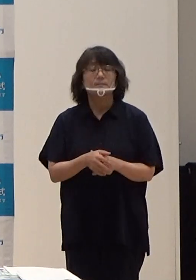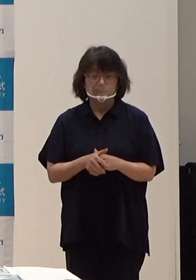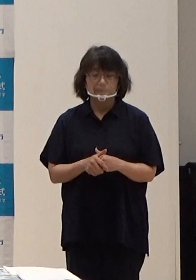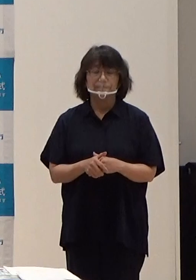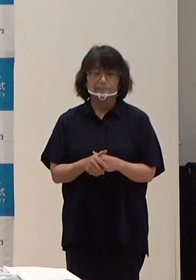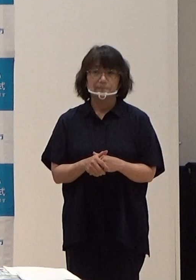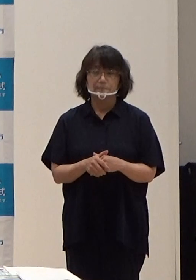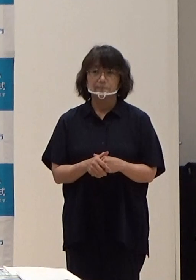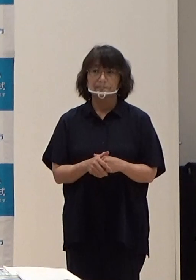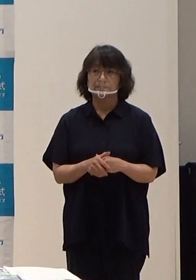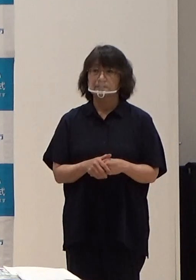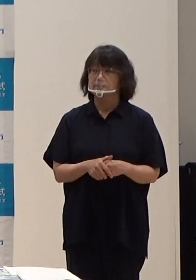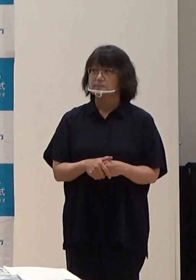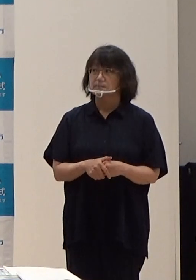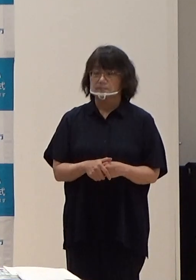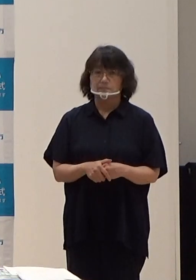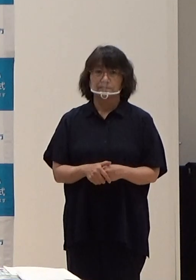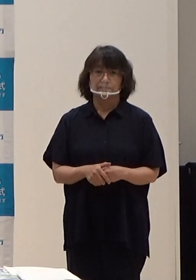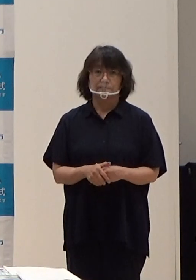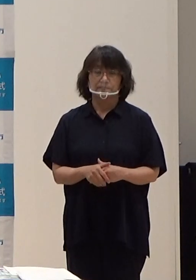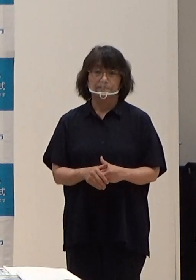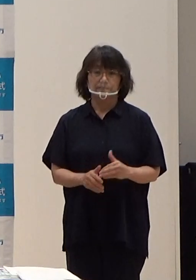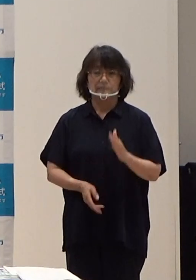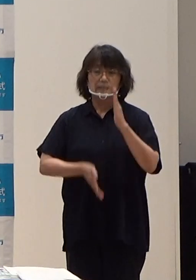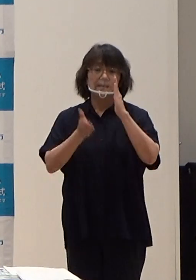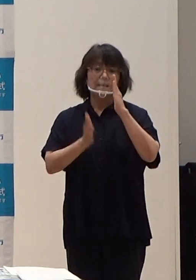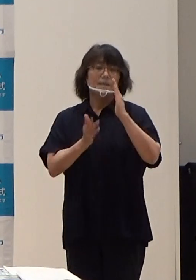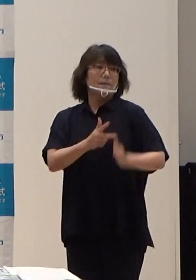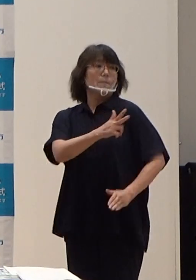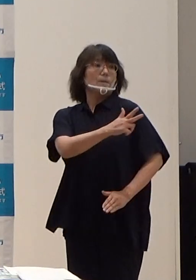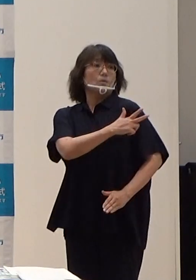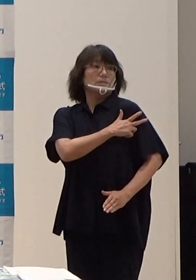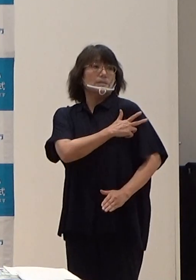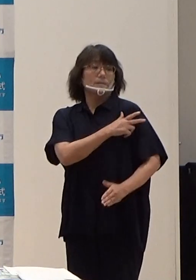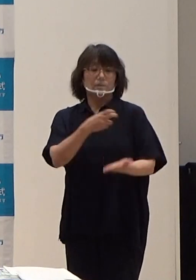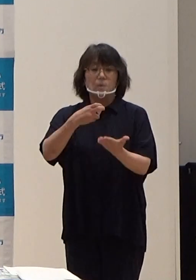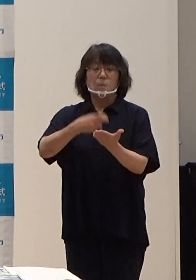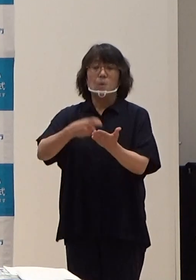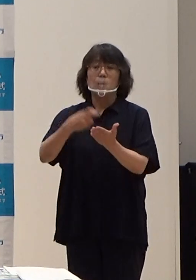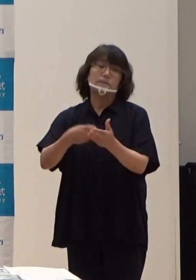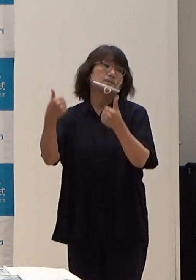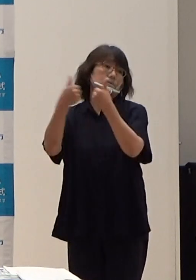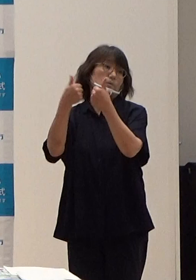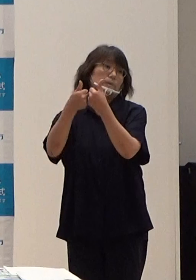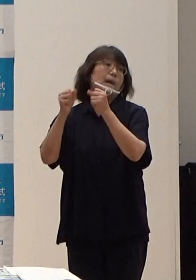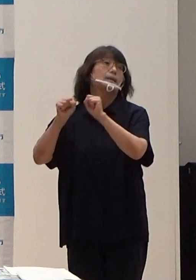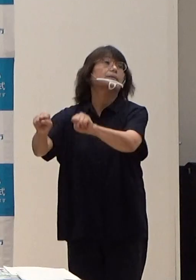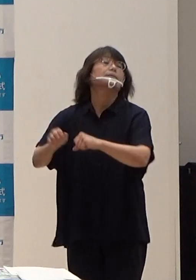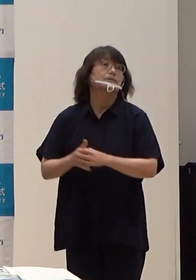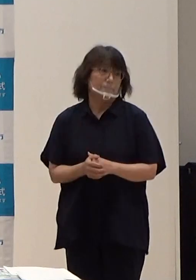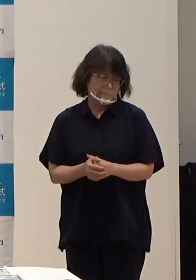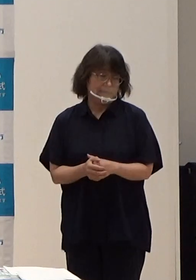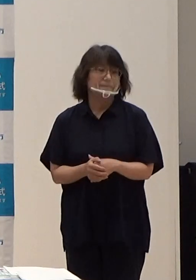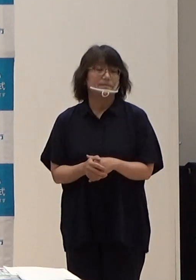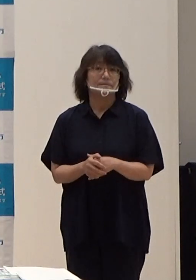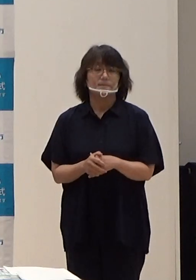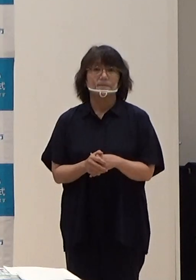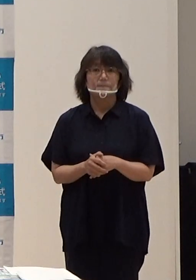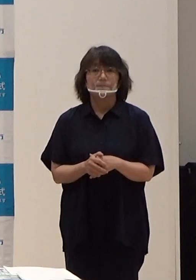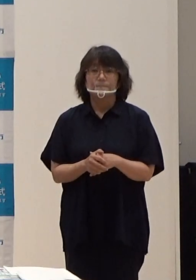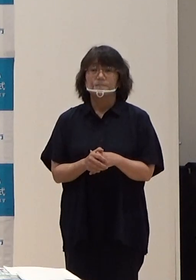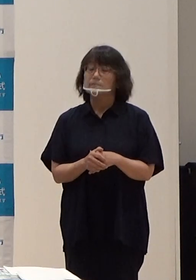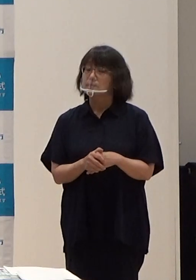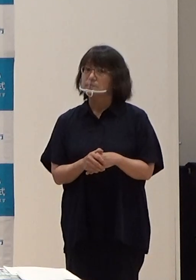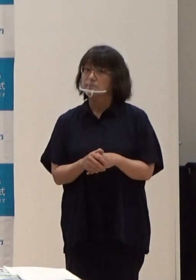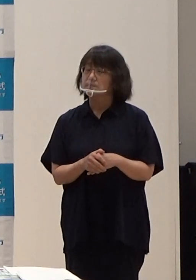ね、弁護士法律相談もしておりまして、まだ最終的に経産局さんなりですね、経産省